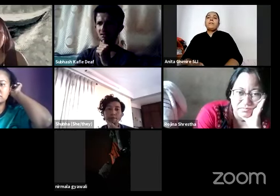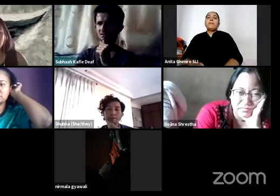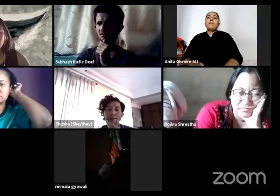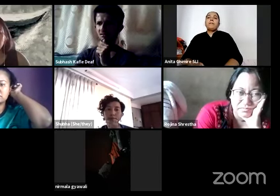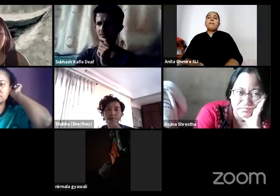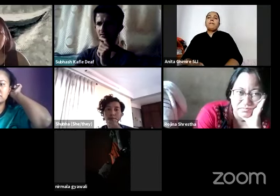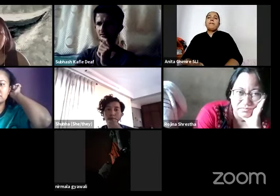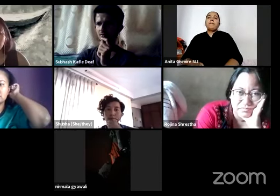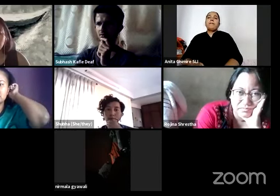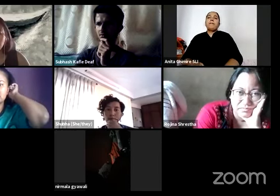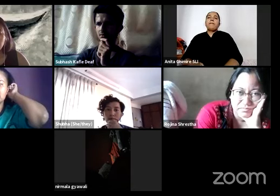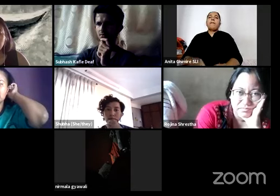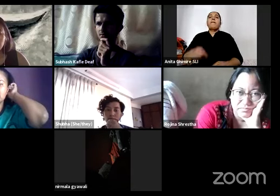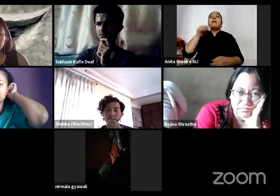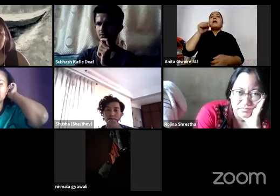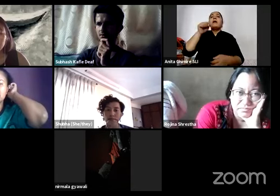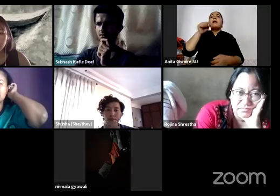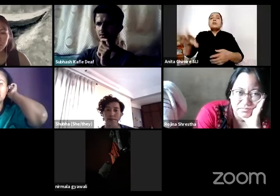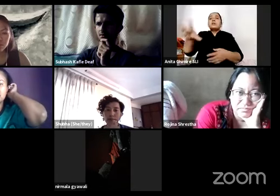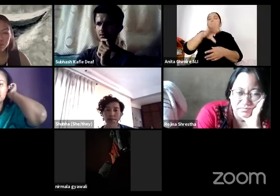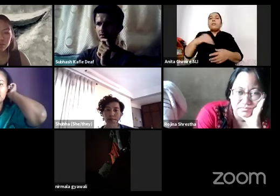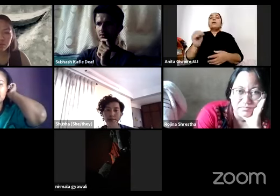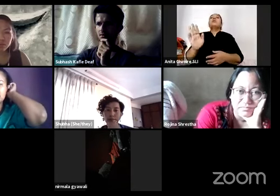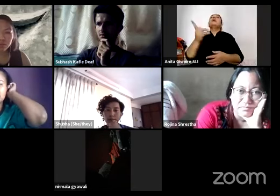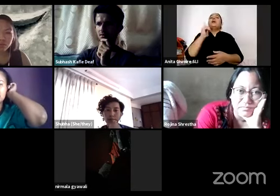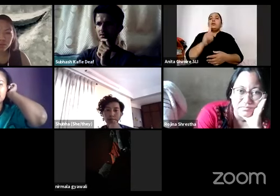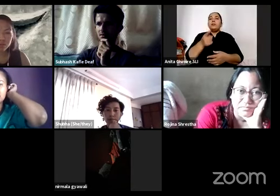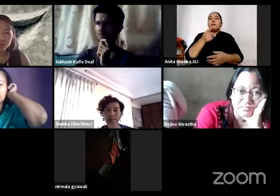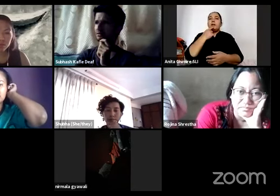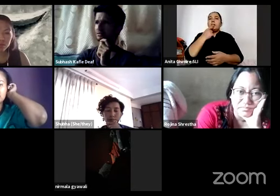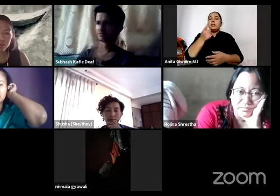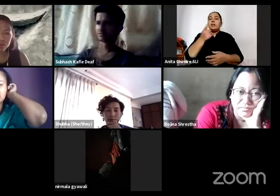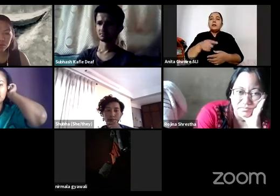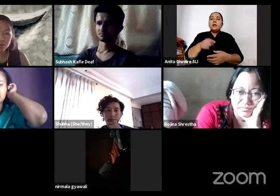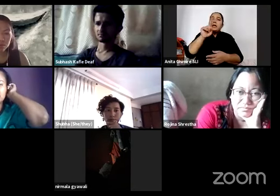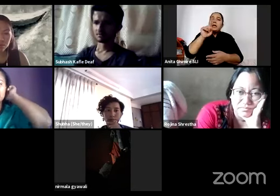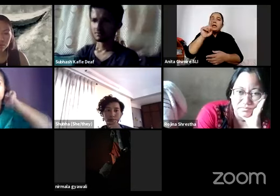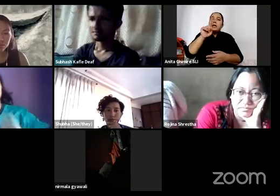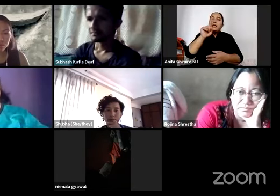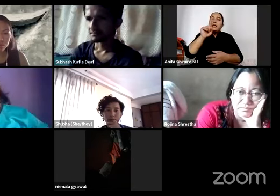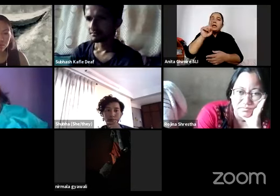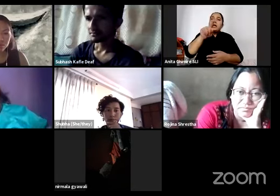सबैको यो चाहिँ के हो भने हामी सबैजनाले एकअर्कालाई नै हामी मोर भनरेबल भनेर